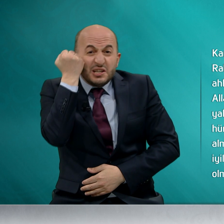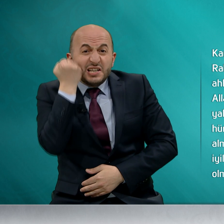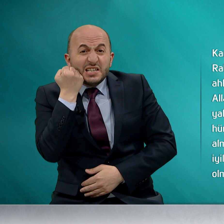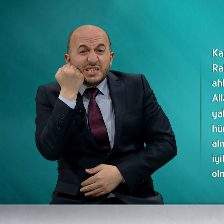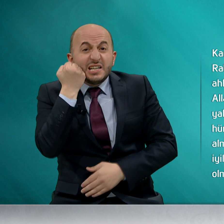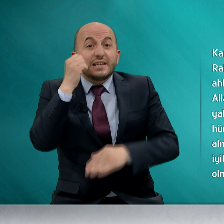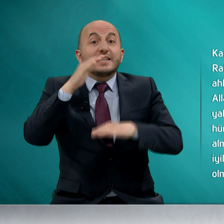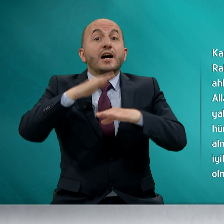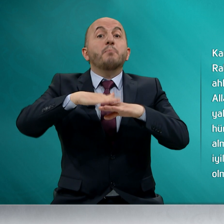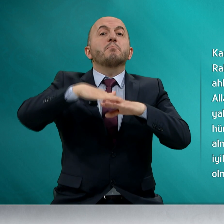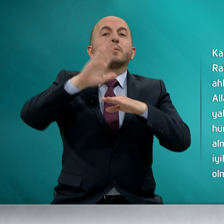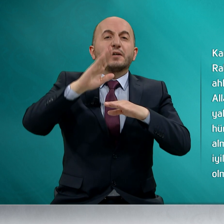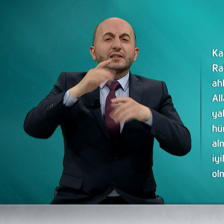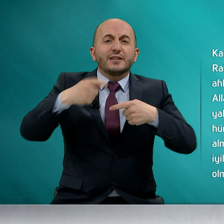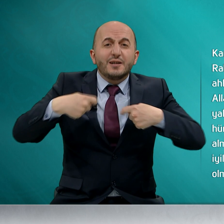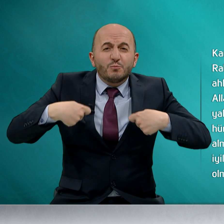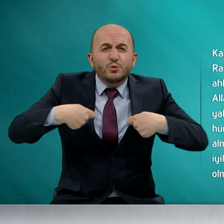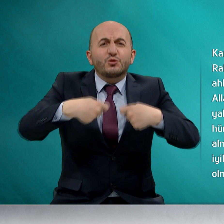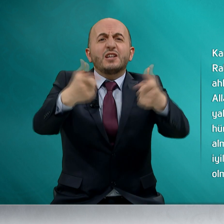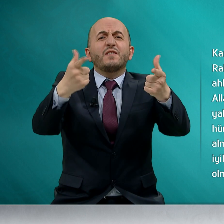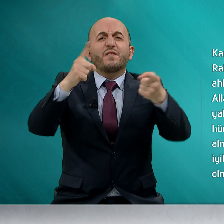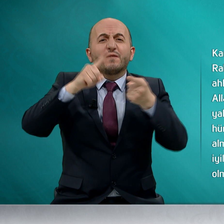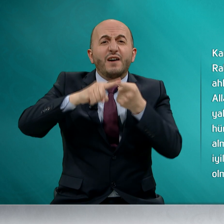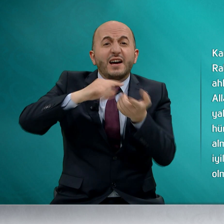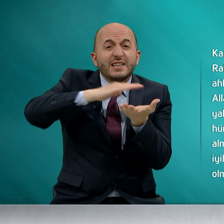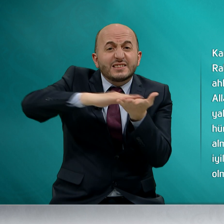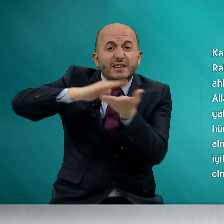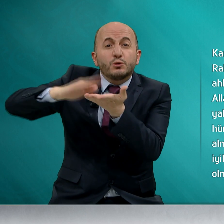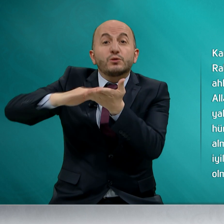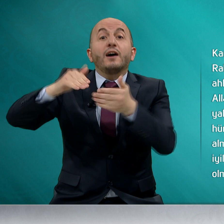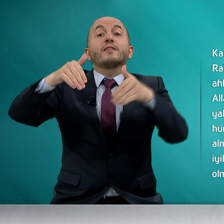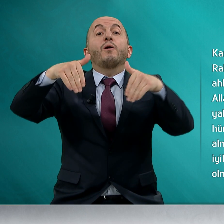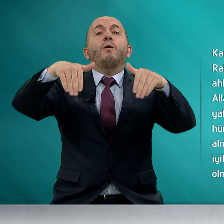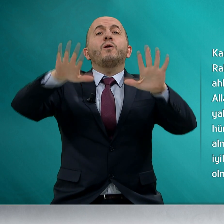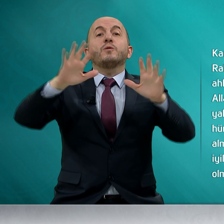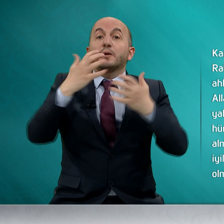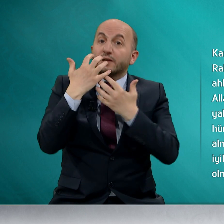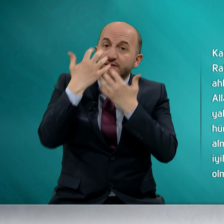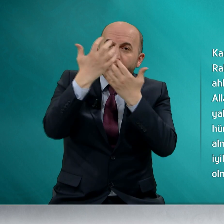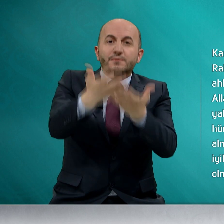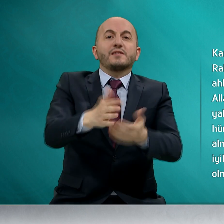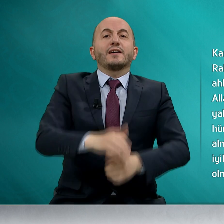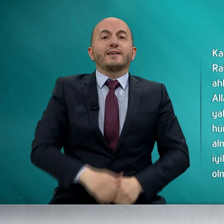cimrilik yapmamayı, müsrif ve savurgan olmamayı tavsiye